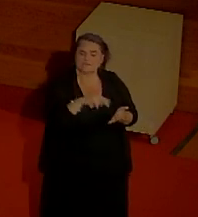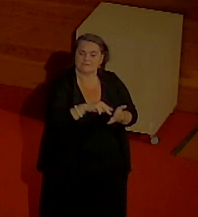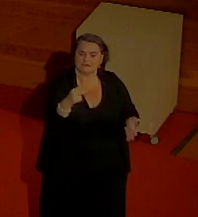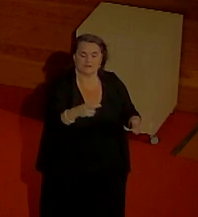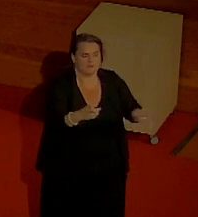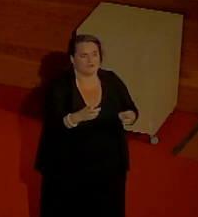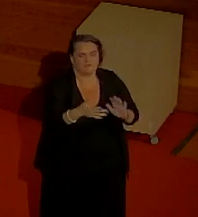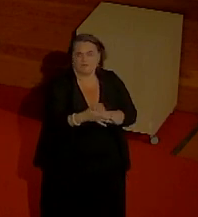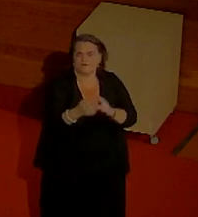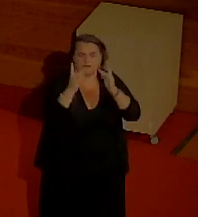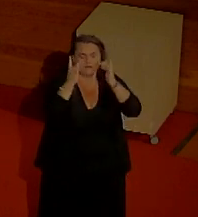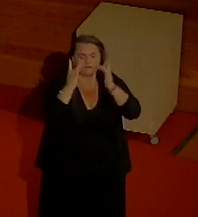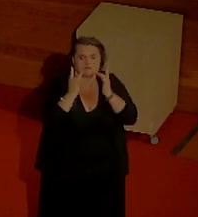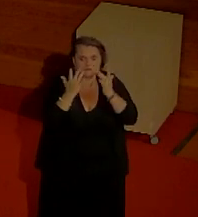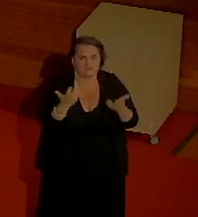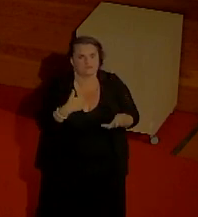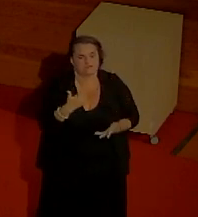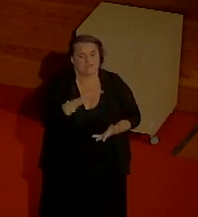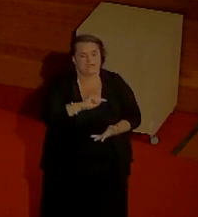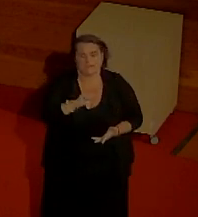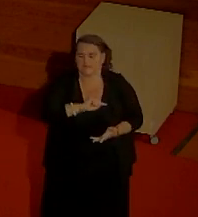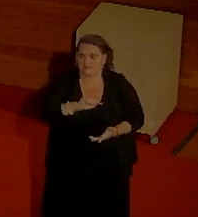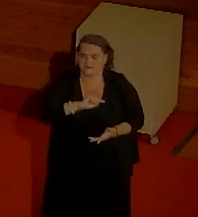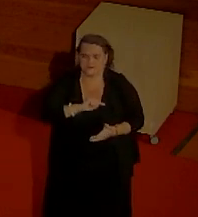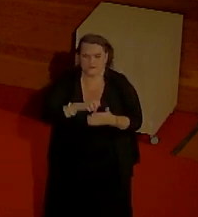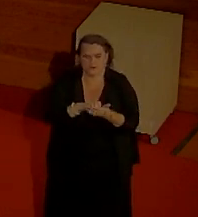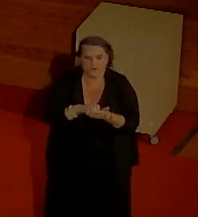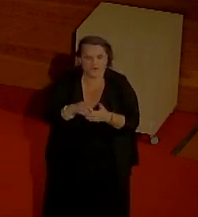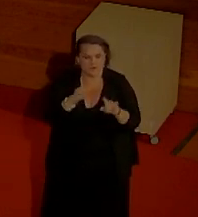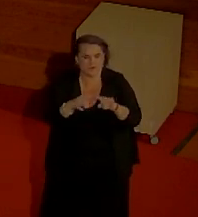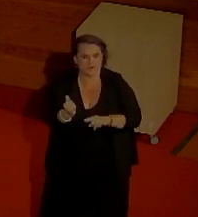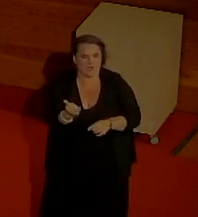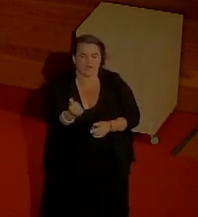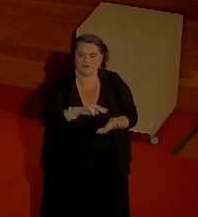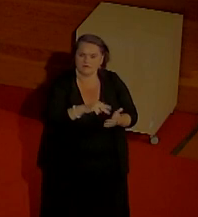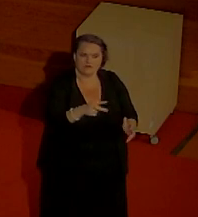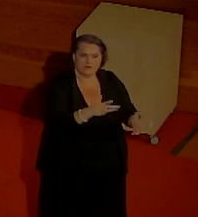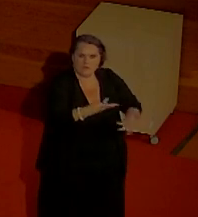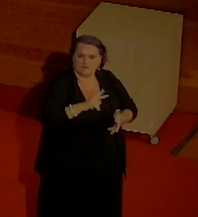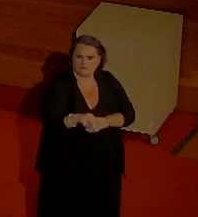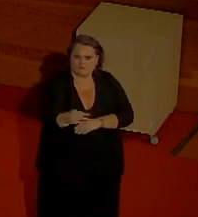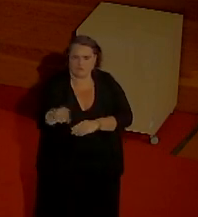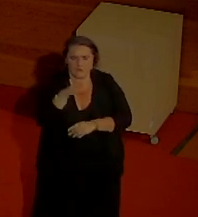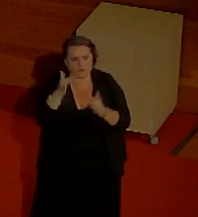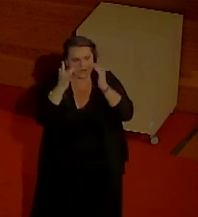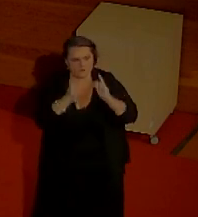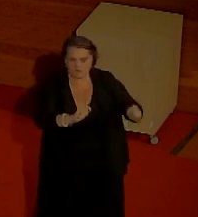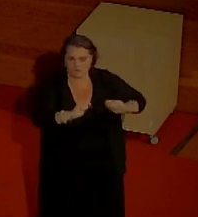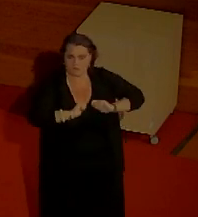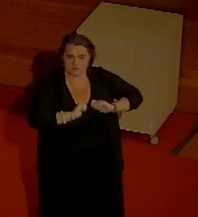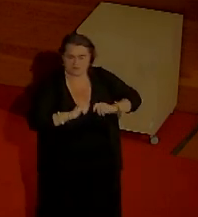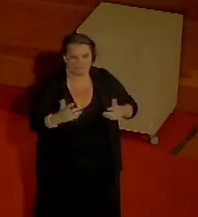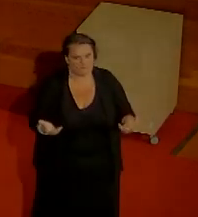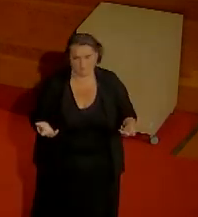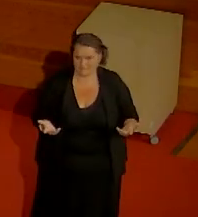ante la duda o ante un dilema ético la tecnología siempre nos ayudará a resolver de una mejor manera así lo que os